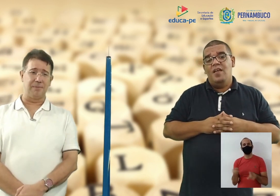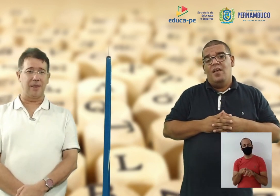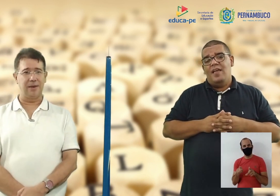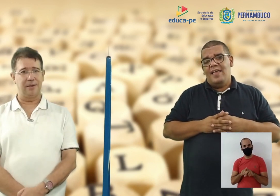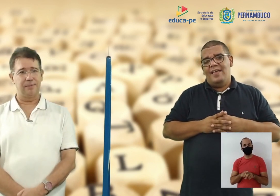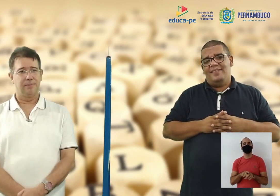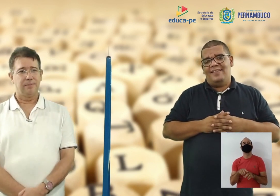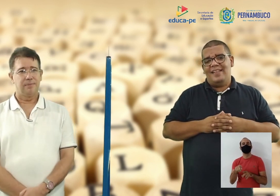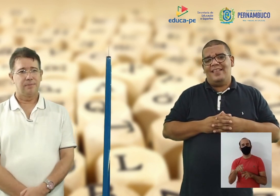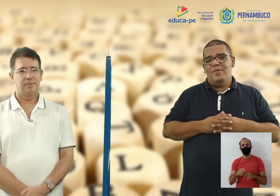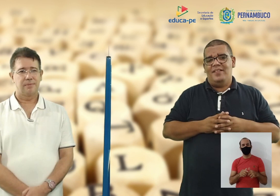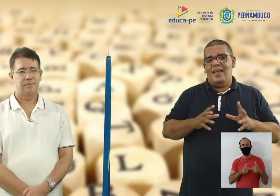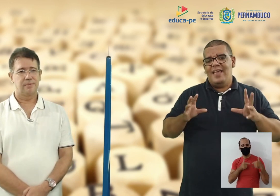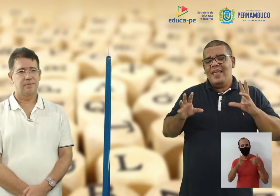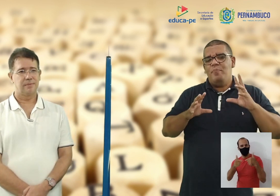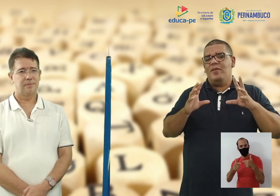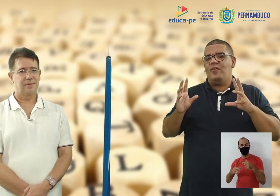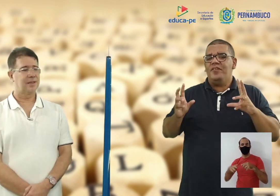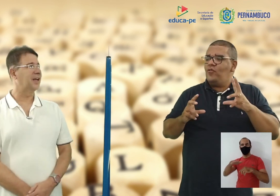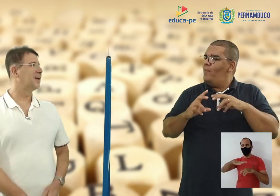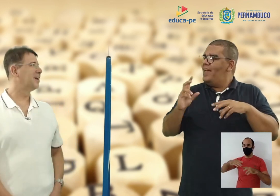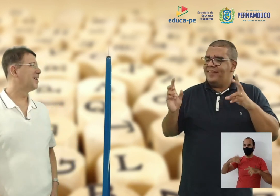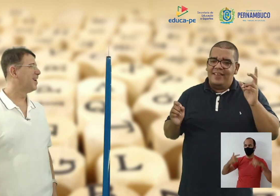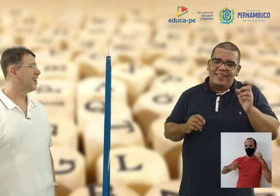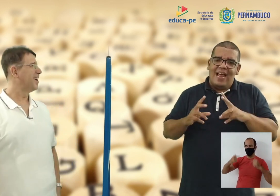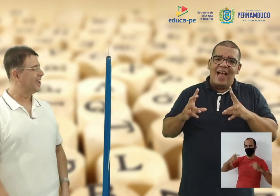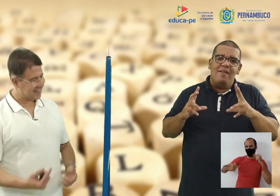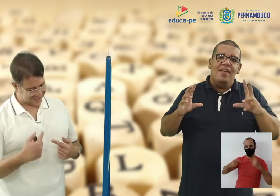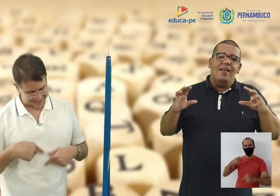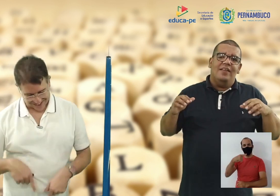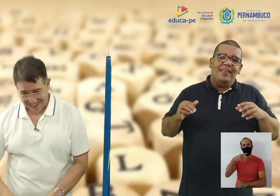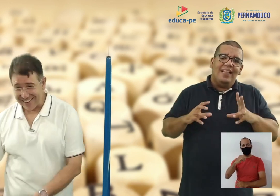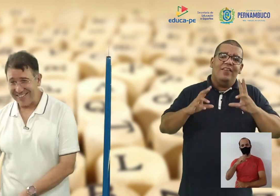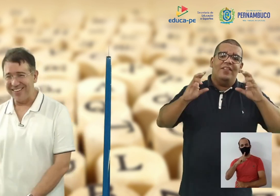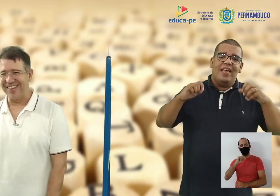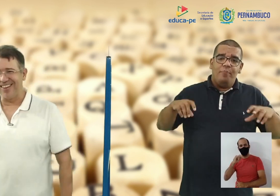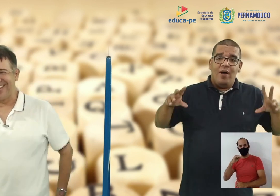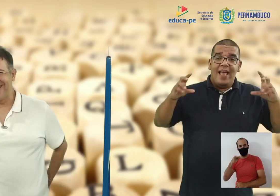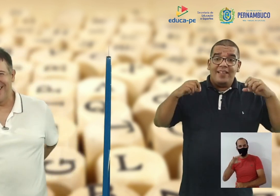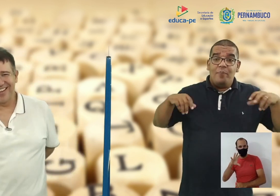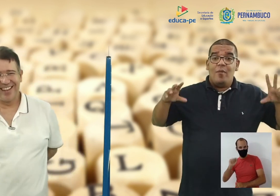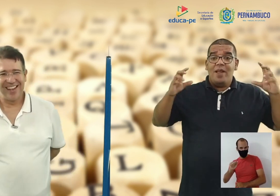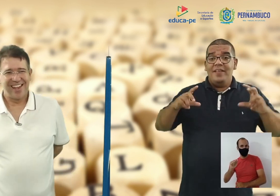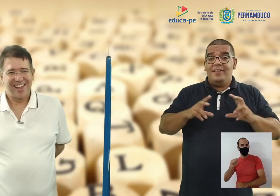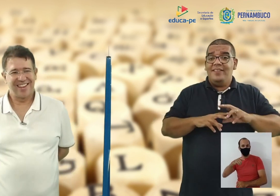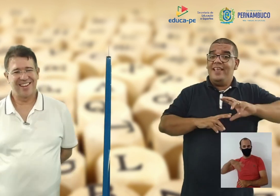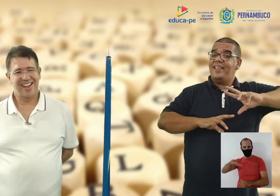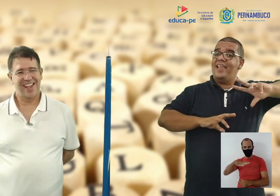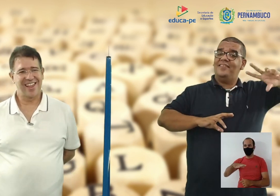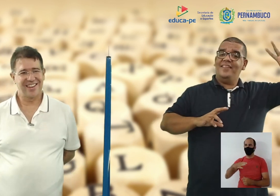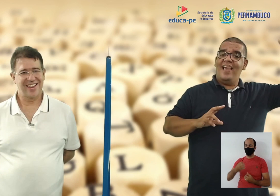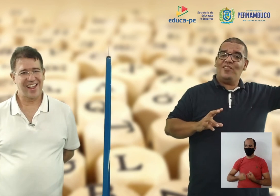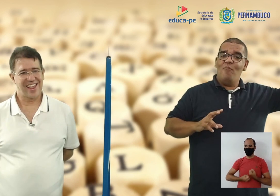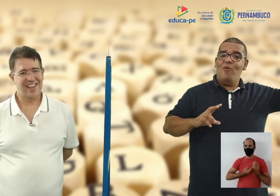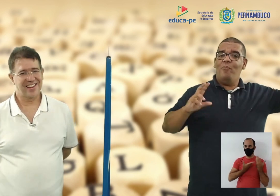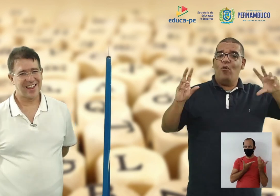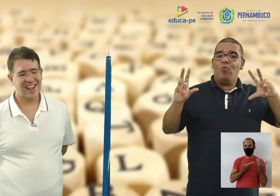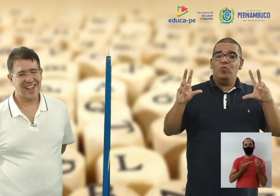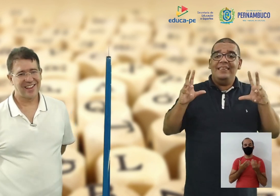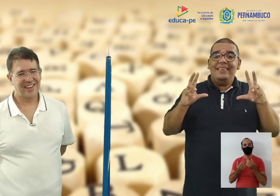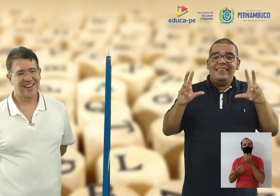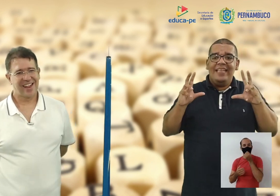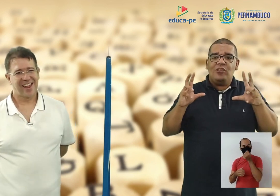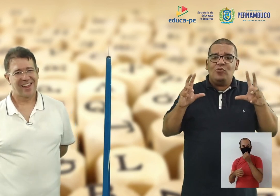Publica também, né? Exatamente. Aí, pessoal, a gente começa a entrar na atividade poética propriamente dita e a gente retoma um